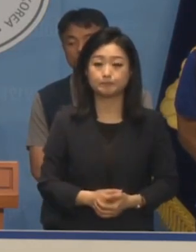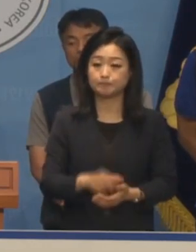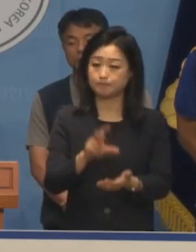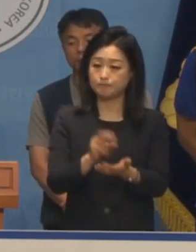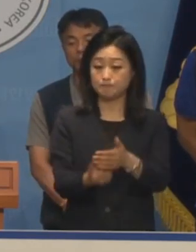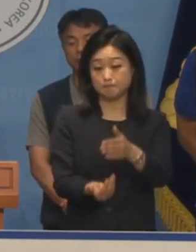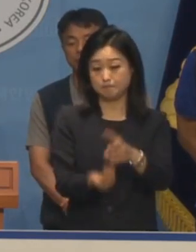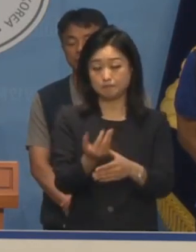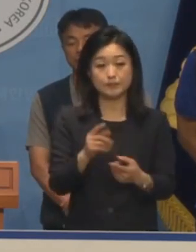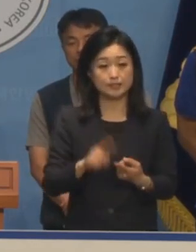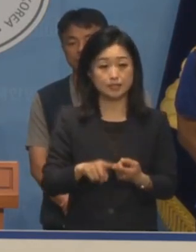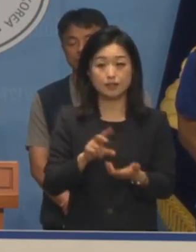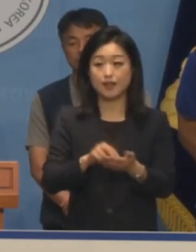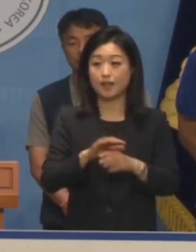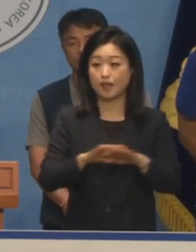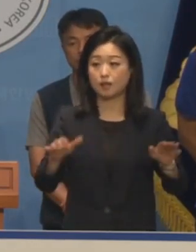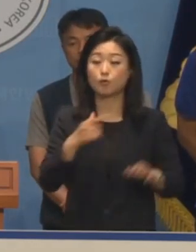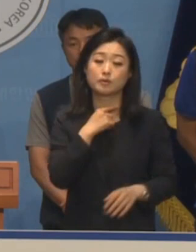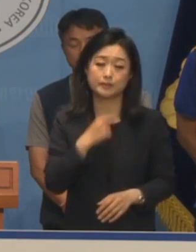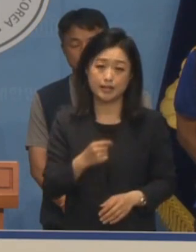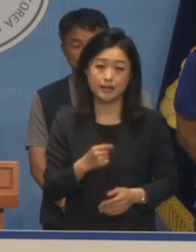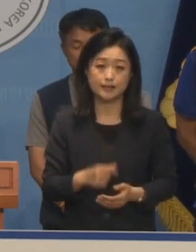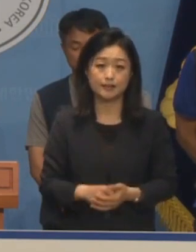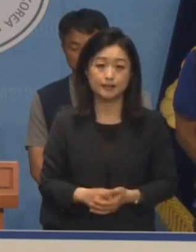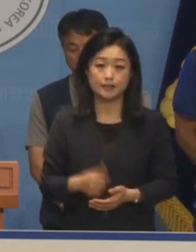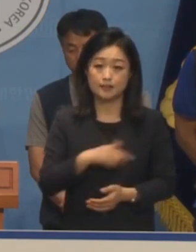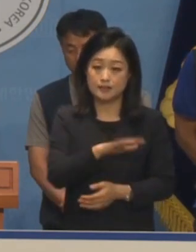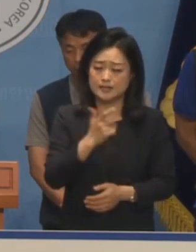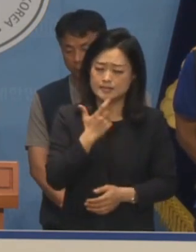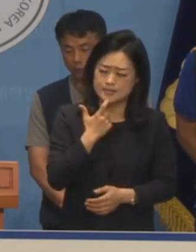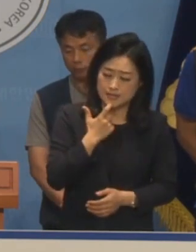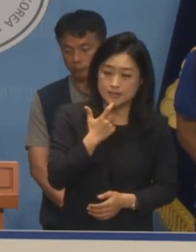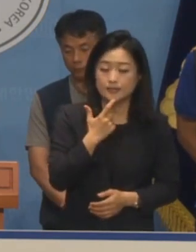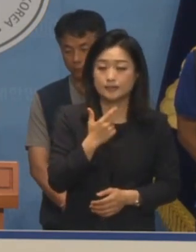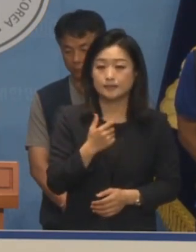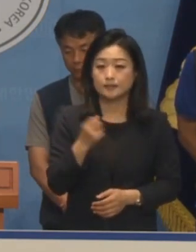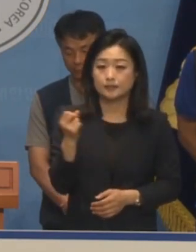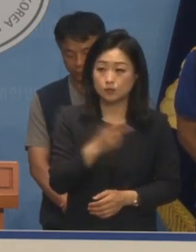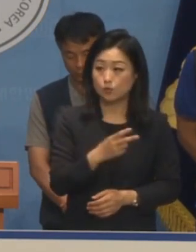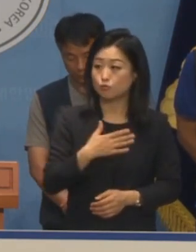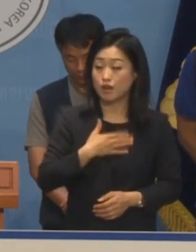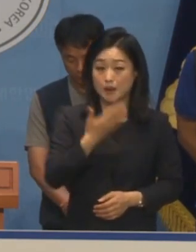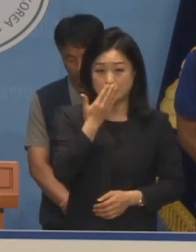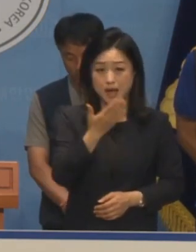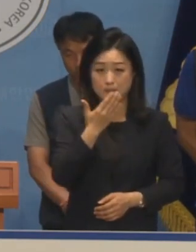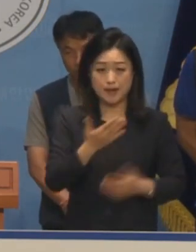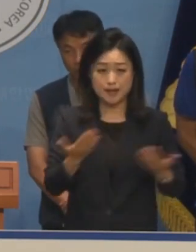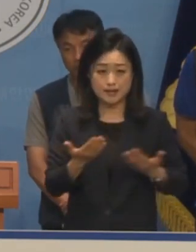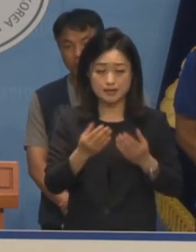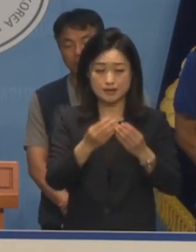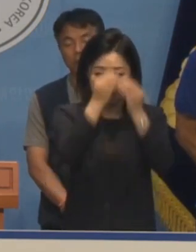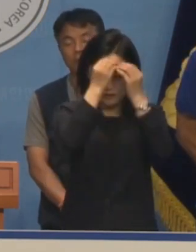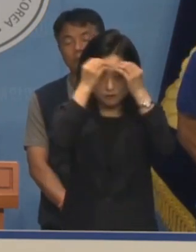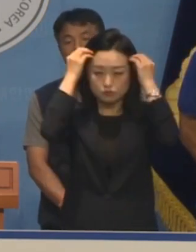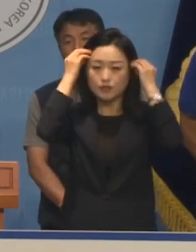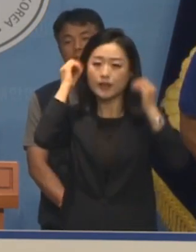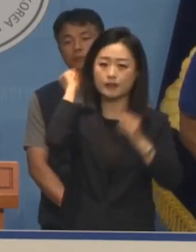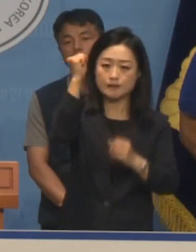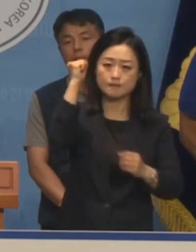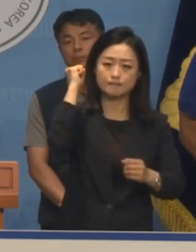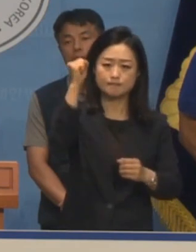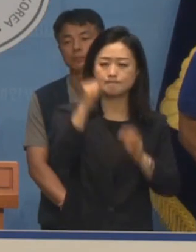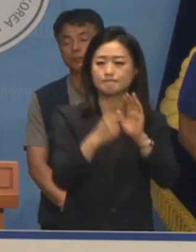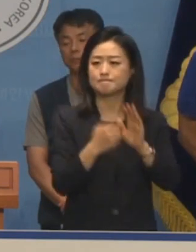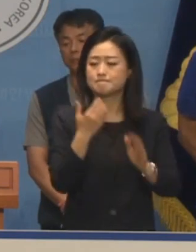문제가 온전히 해결될 때까지 끝까지 현 그리고 저희가 할 수 있는 모든 투쟁들을 금속노조와